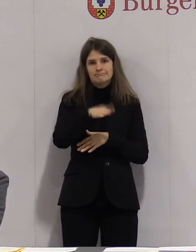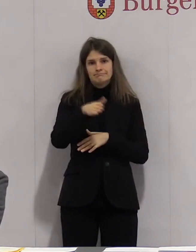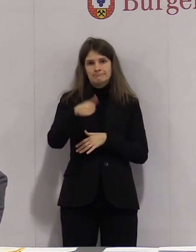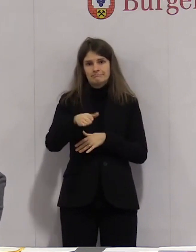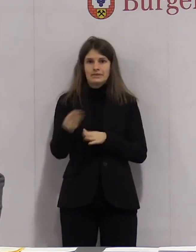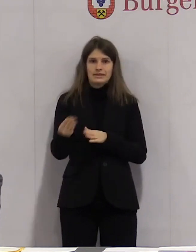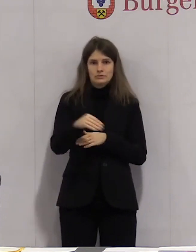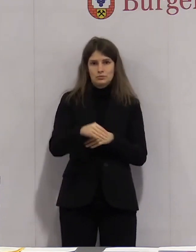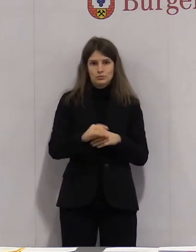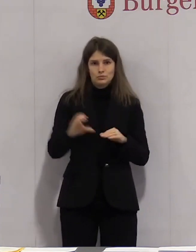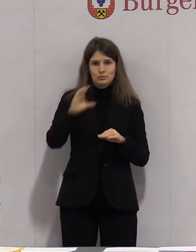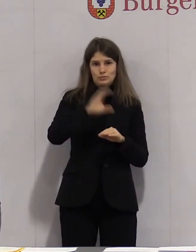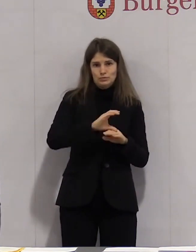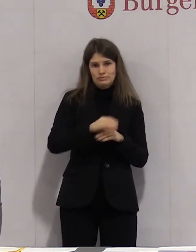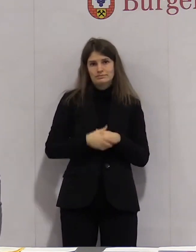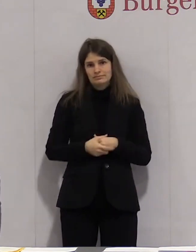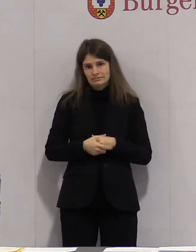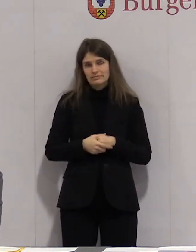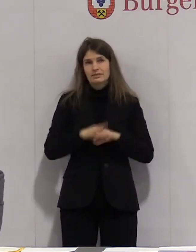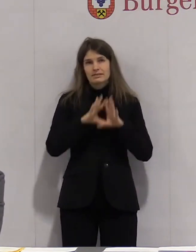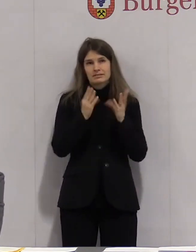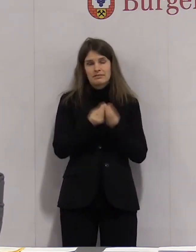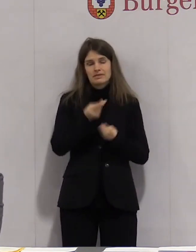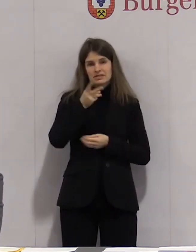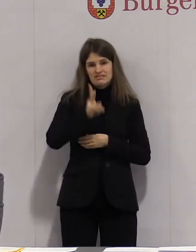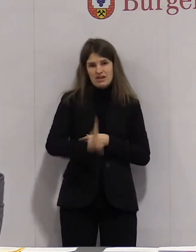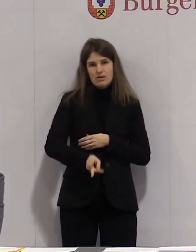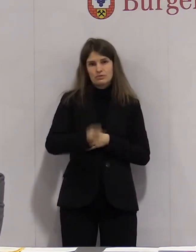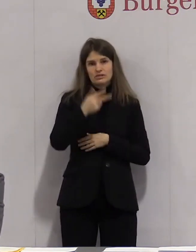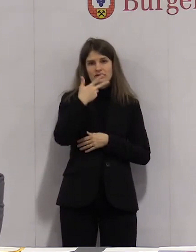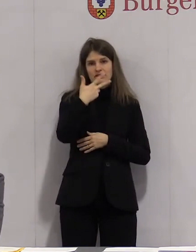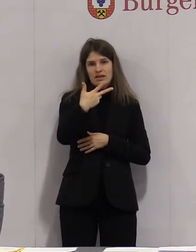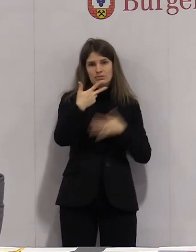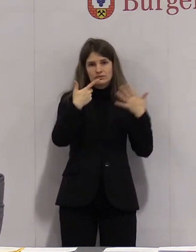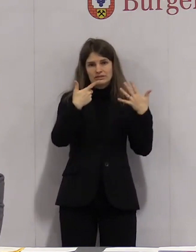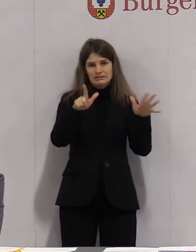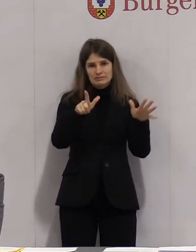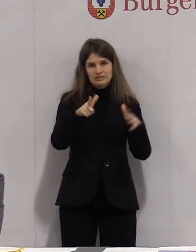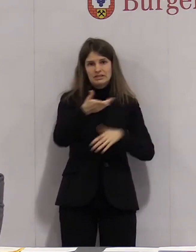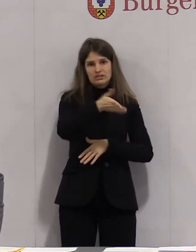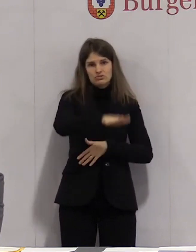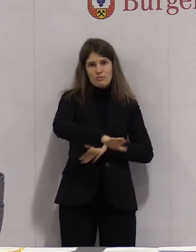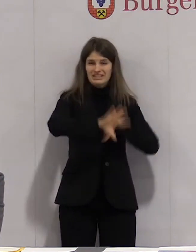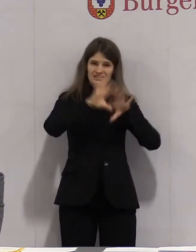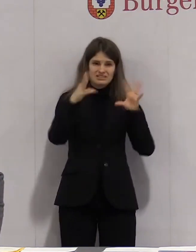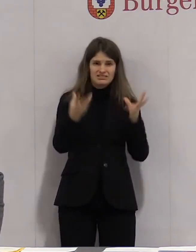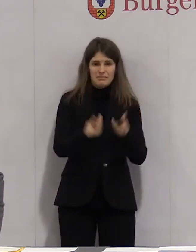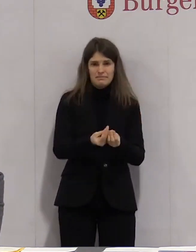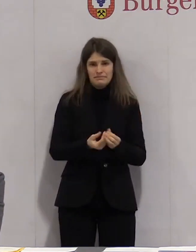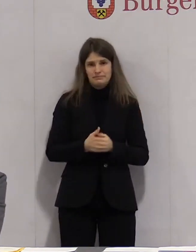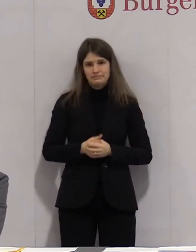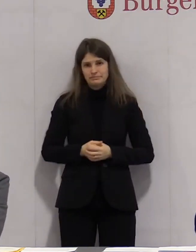beklagen und das sind dann doch und 73 todesfälle die hier